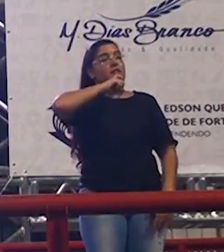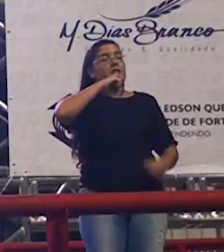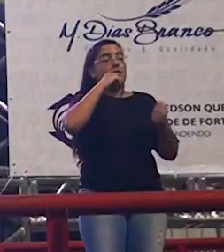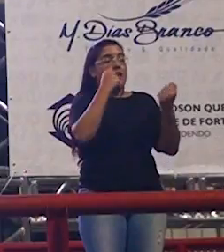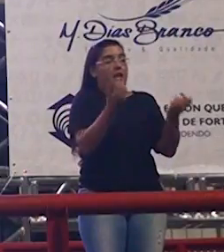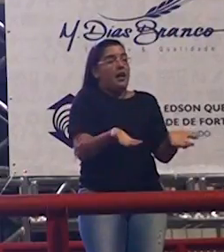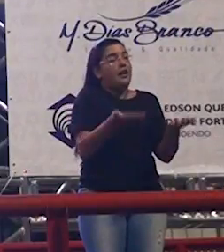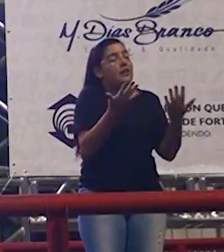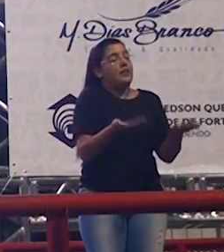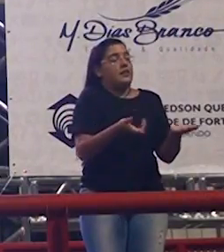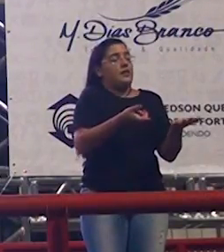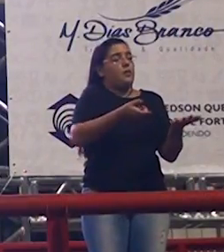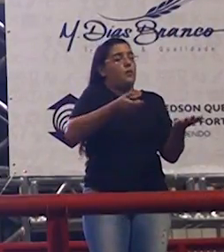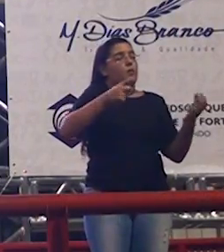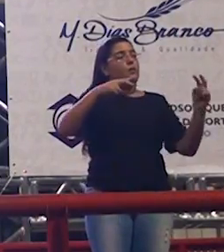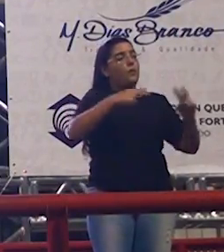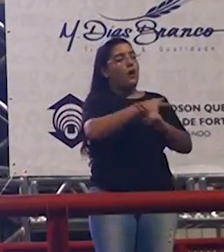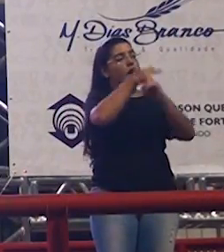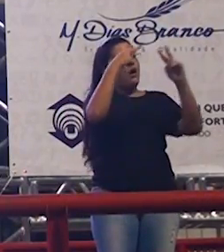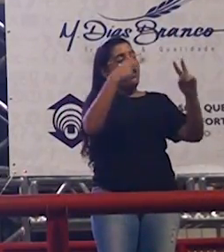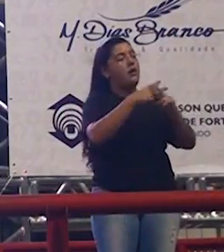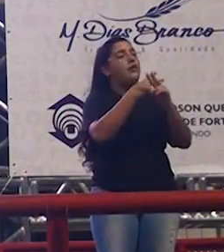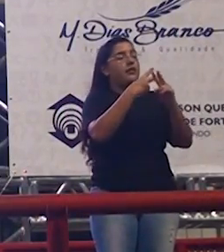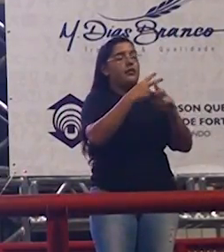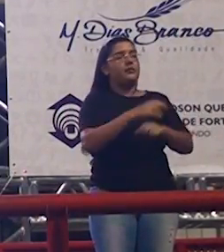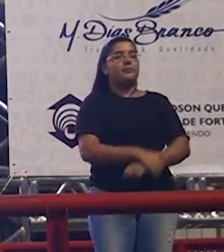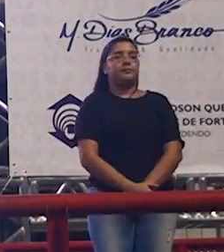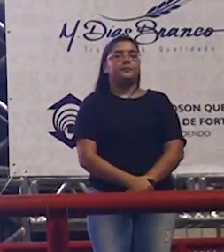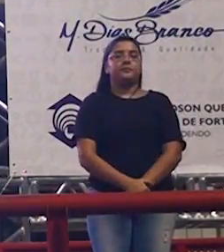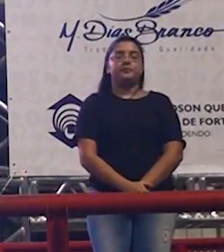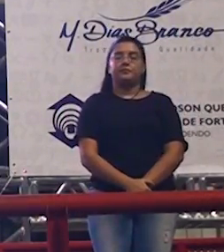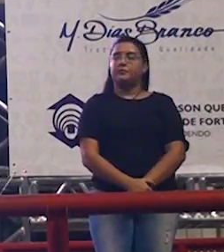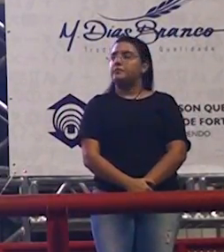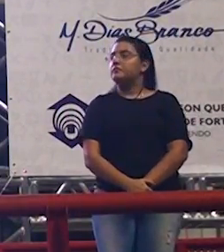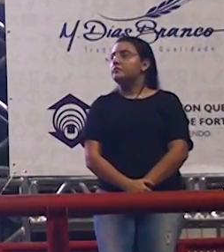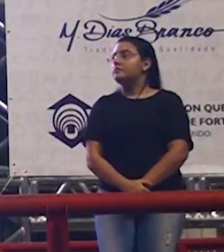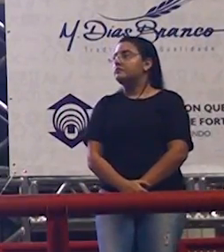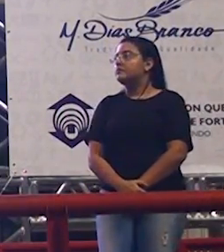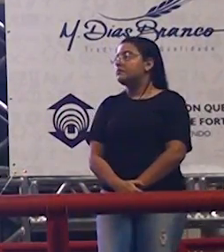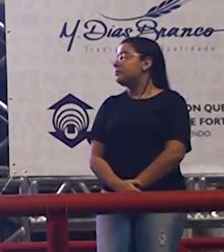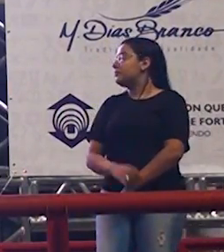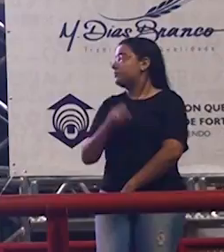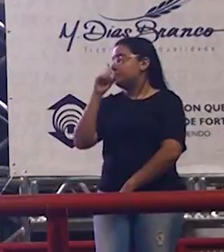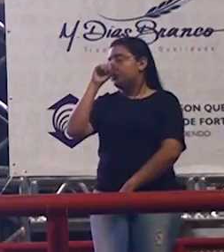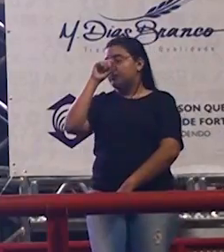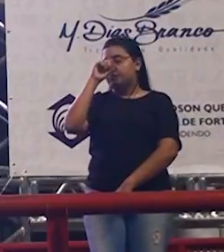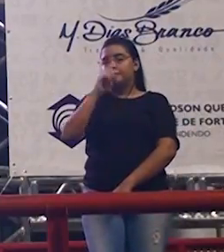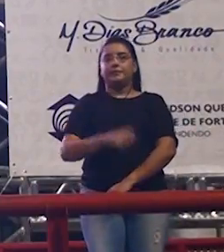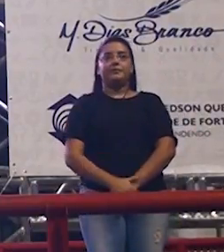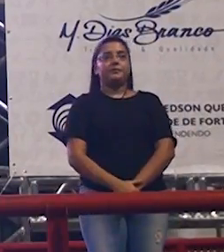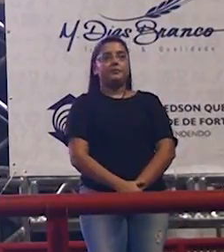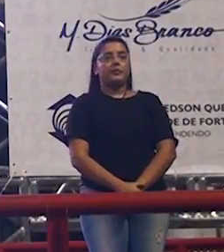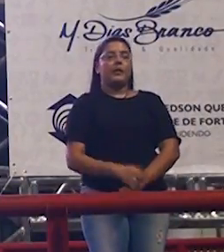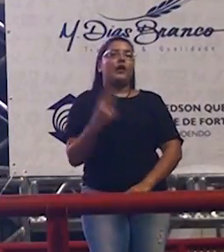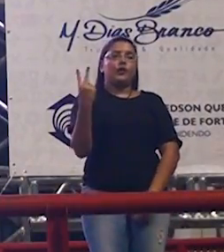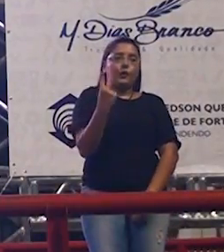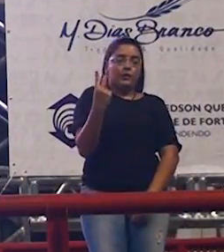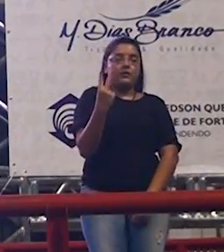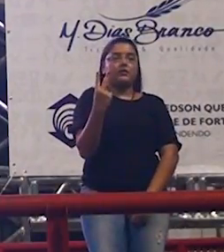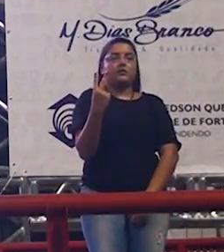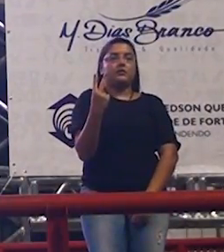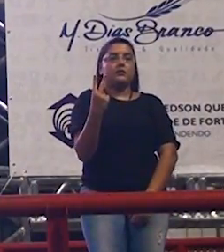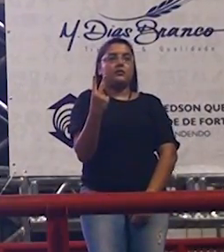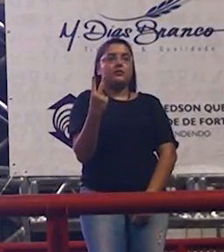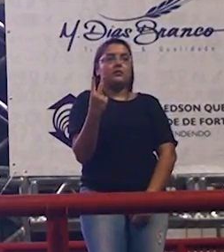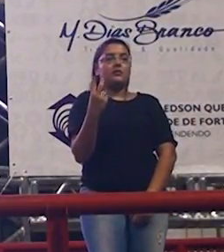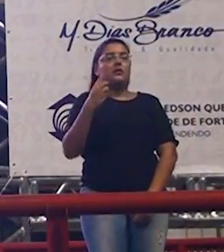do ar, a pressão do ar é menor. Então a letra 1 foi uma pegadinha, falso. 2,